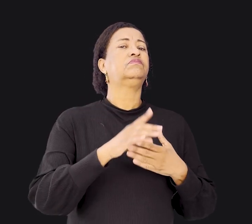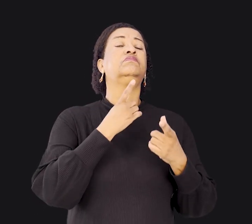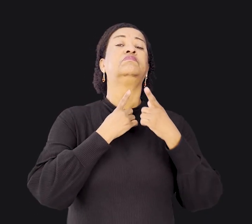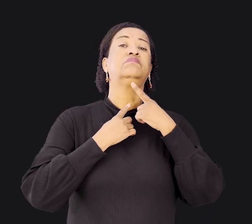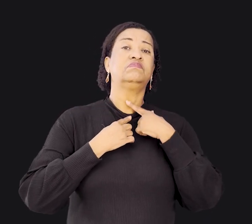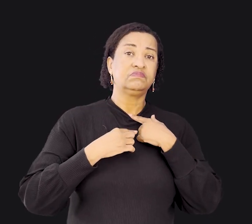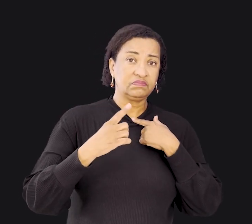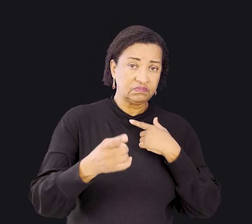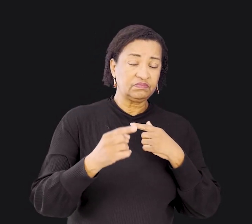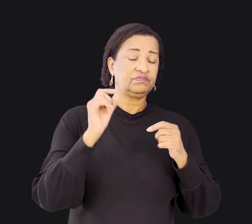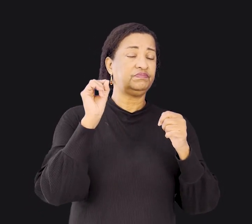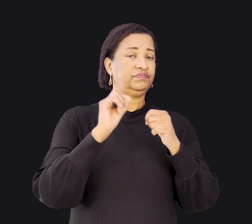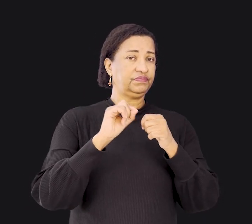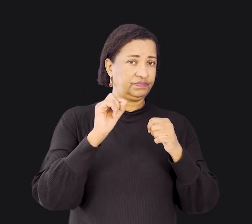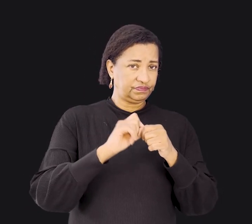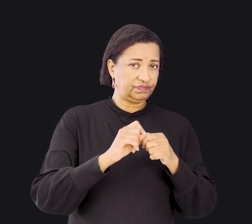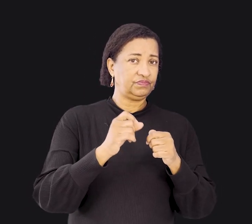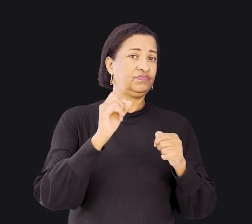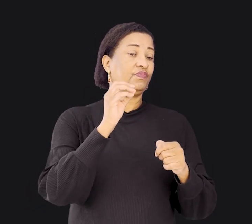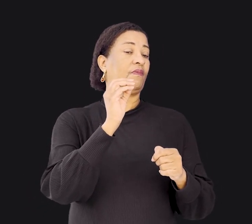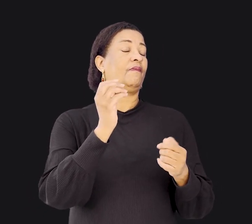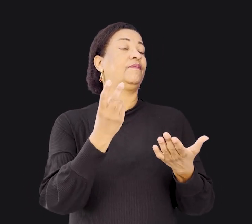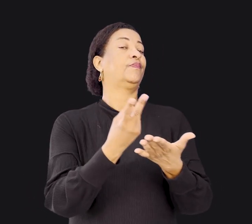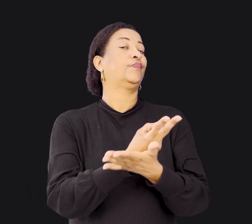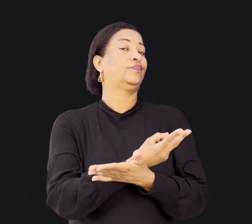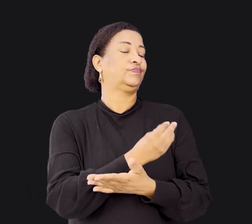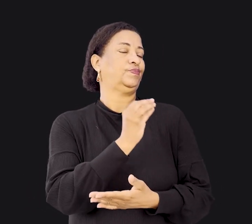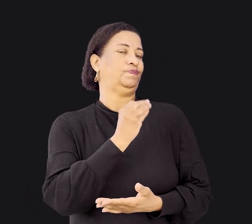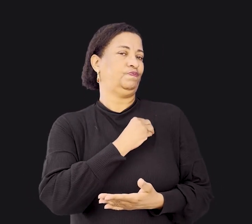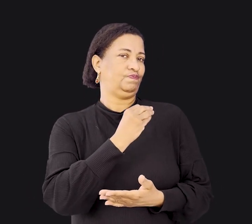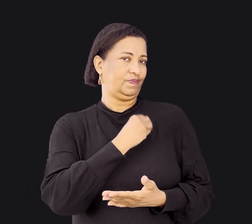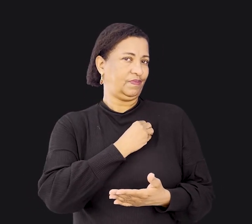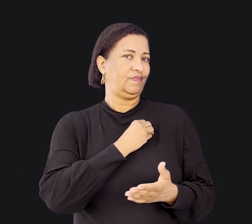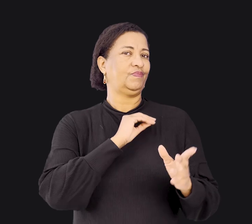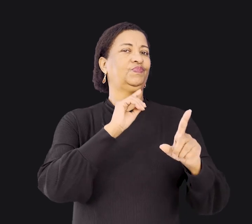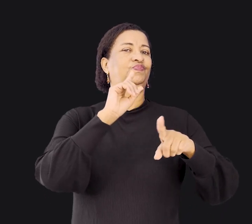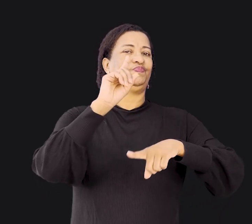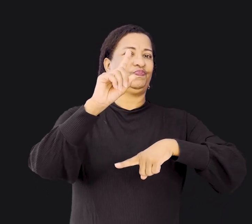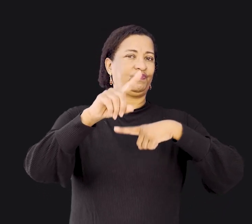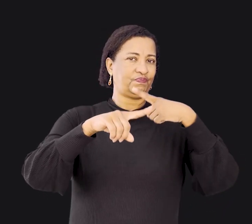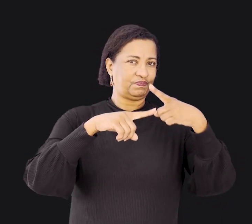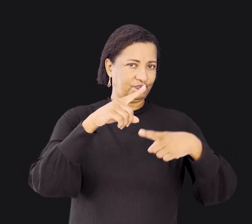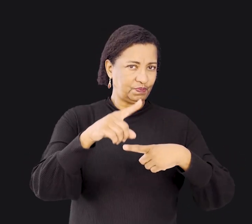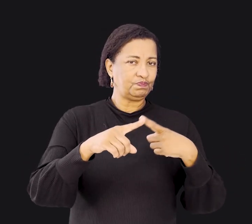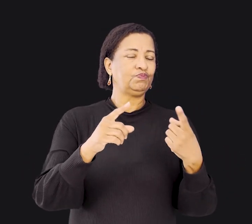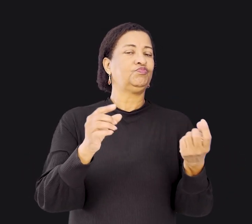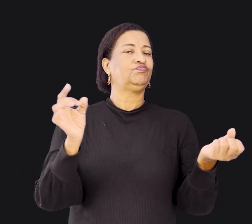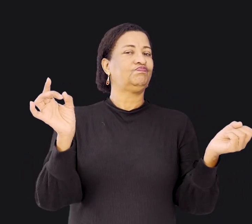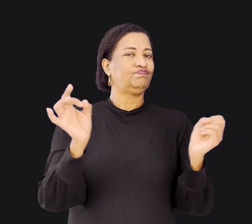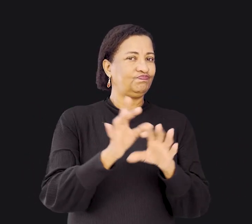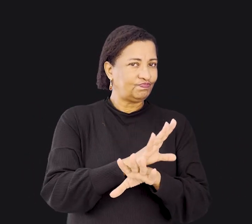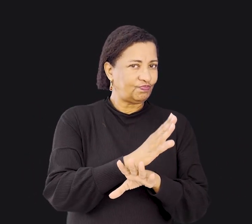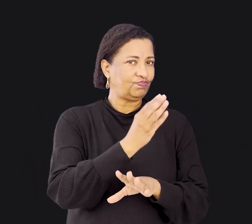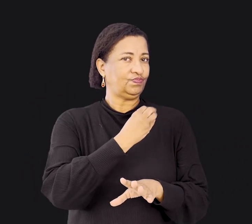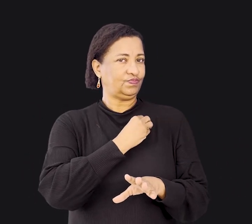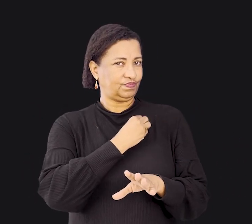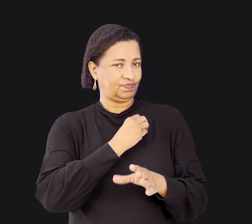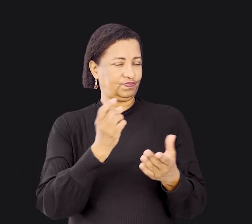tendo concebido, dá à luz o pecado, e o pecado, após ter se consumado, gera a morte. Meus